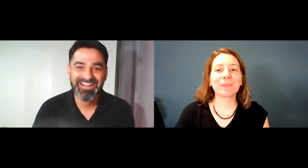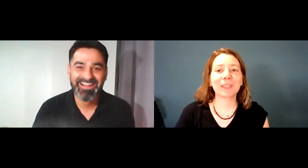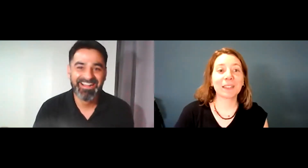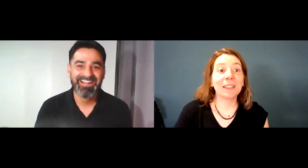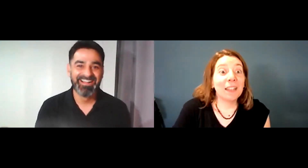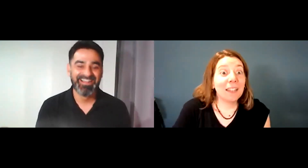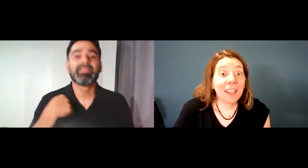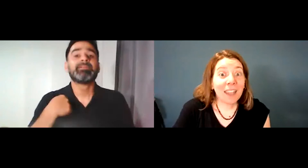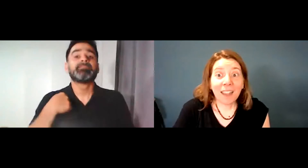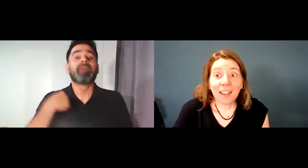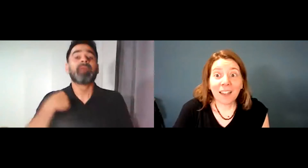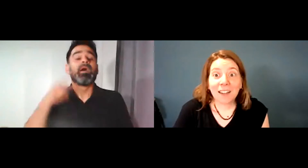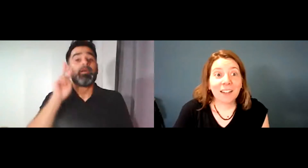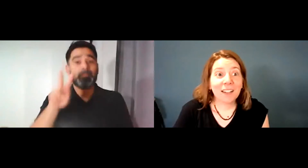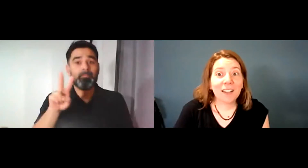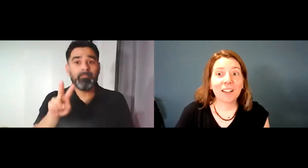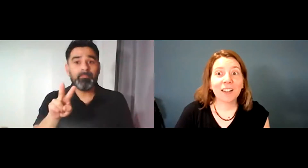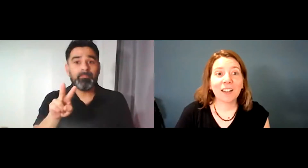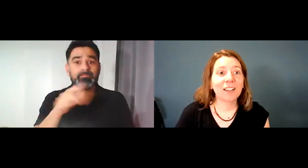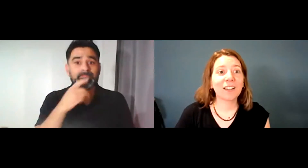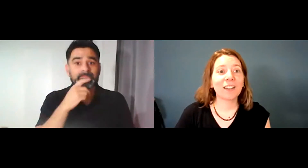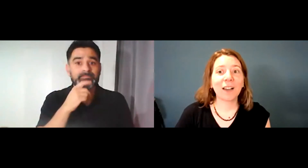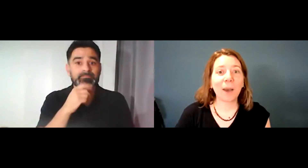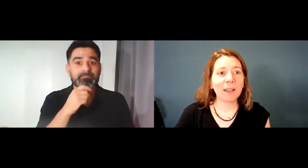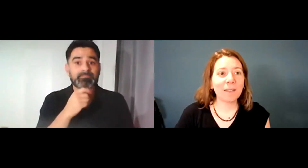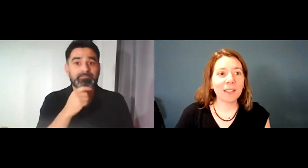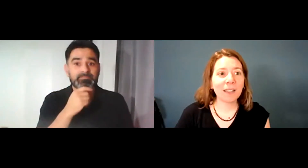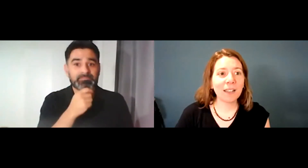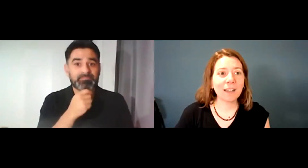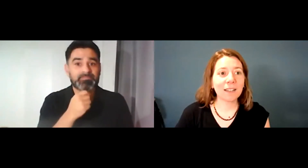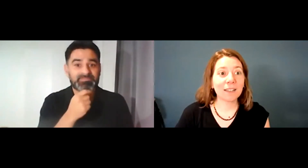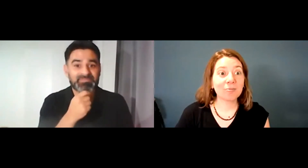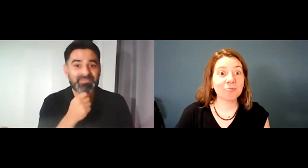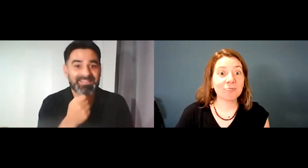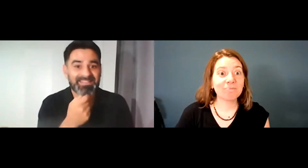¡Qué divinos que son! ¡Qué divinos! A ver, a ver.